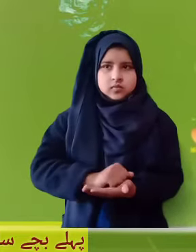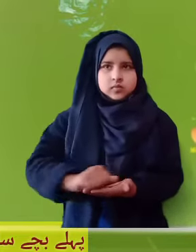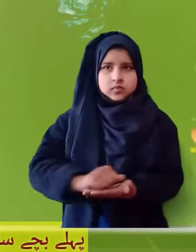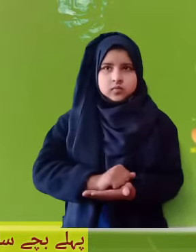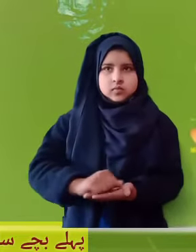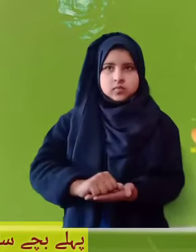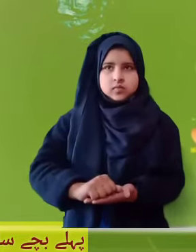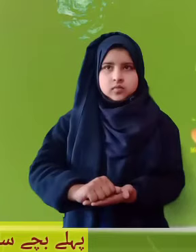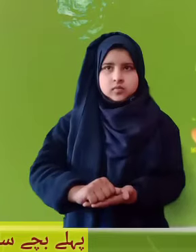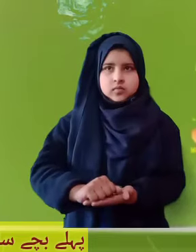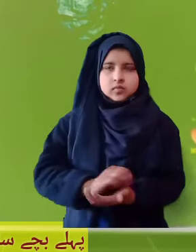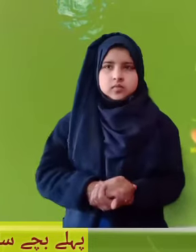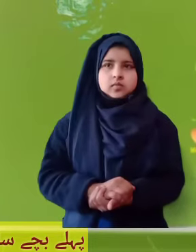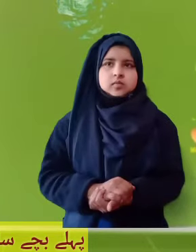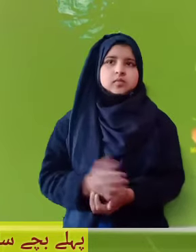स्लेट,